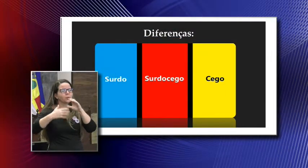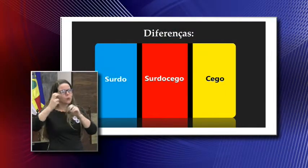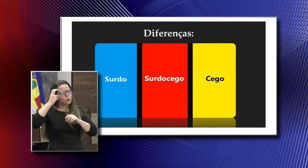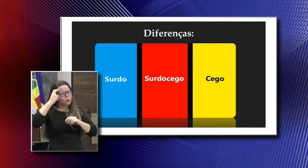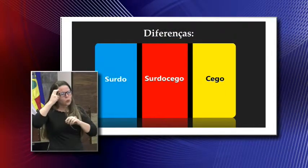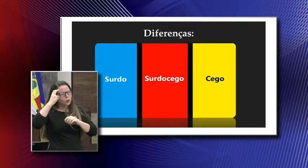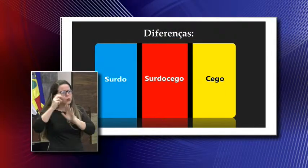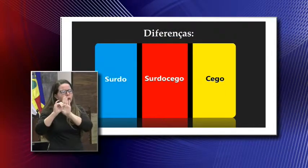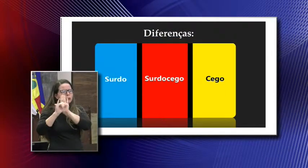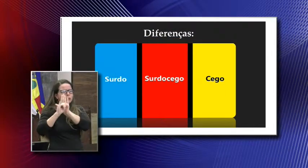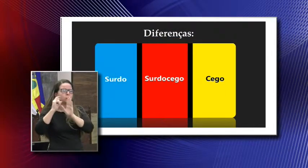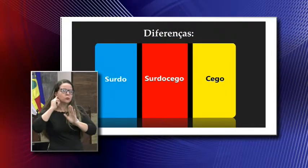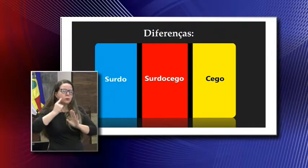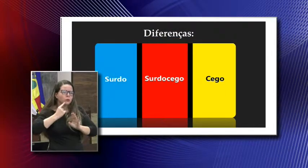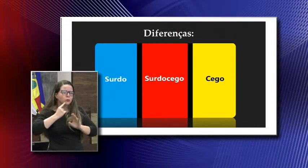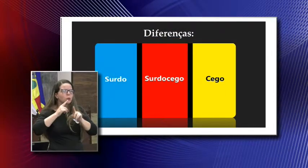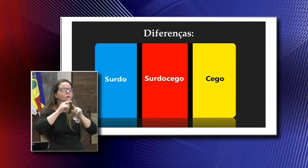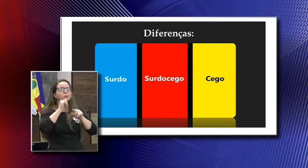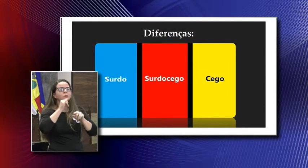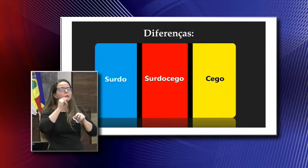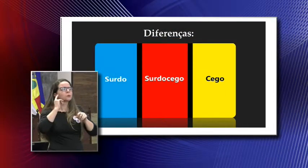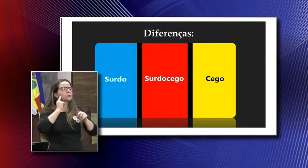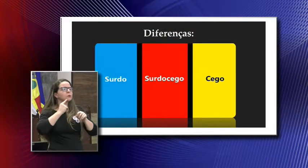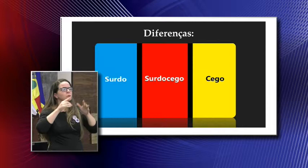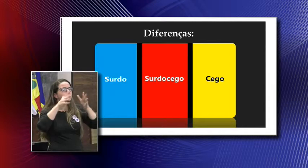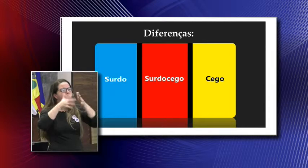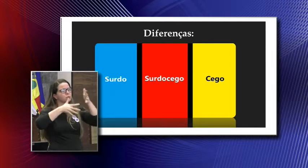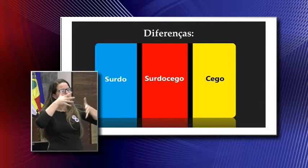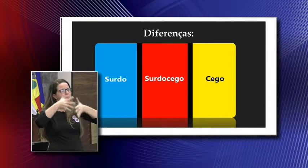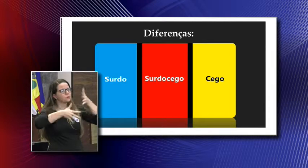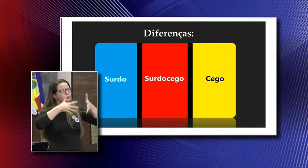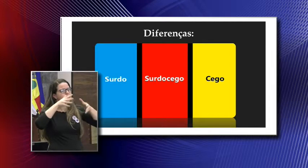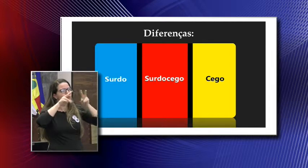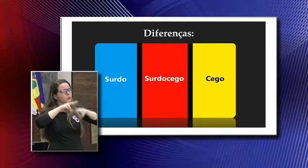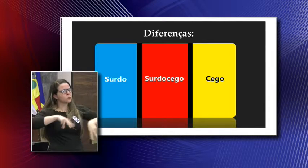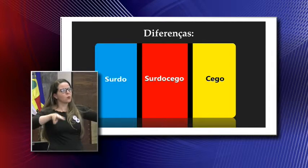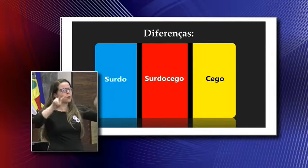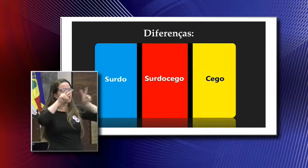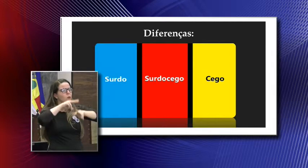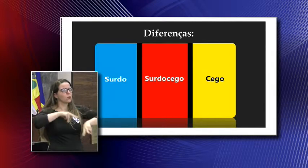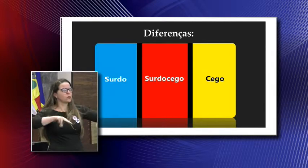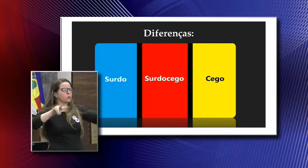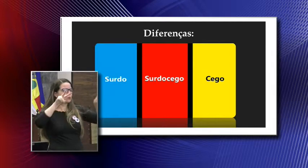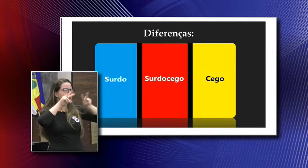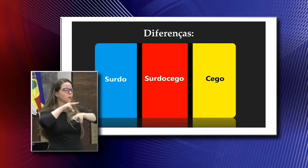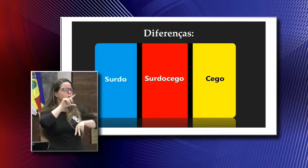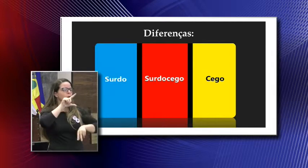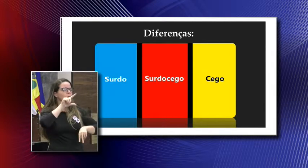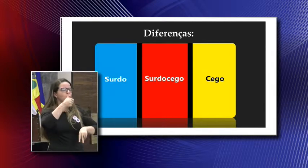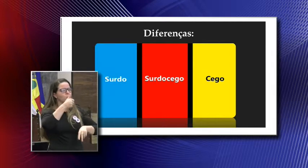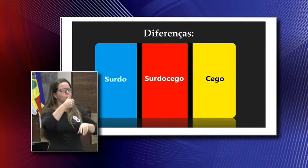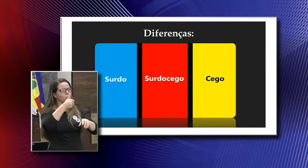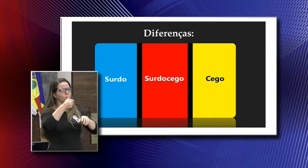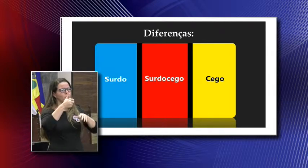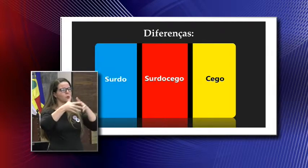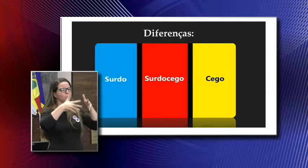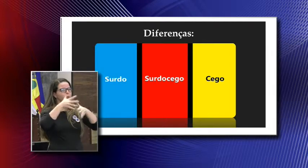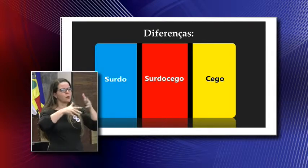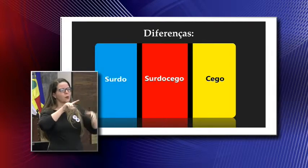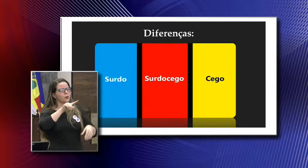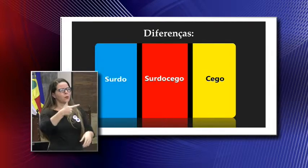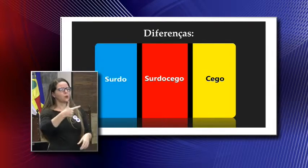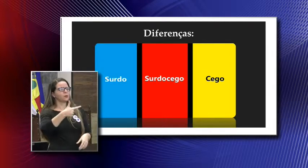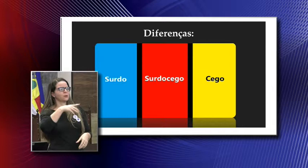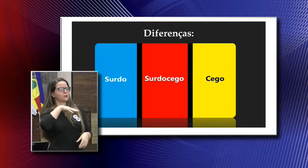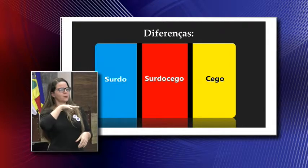os dois. São características, inclusive características físicas de comunicação, que fazem com que